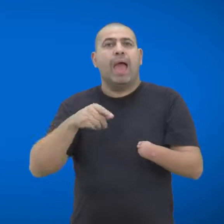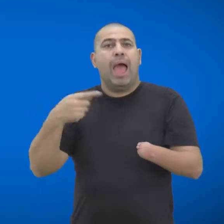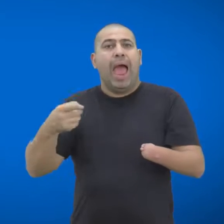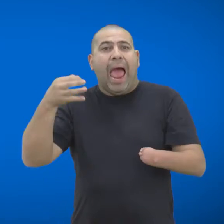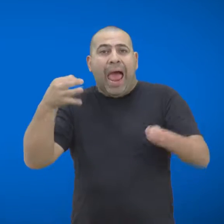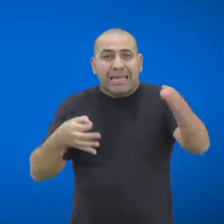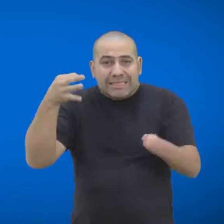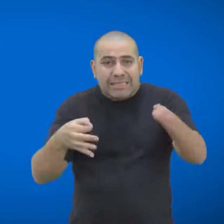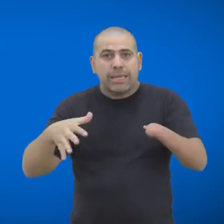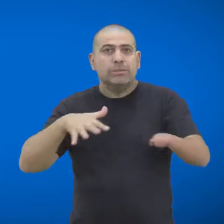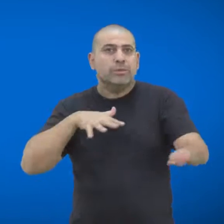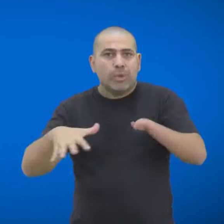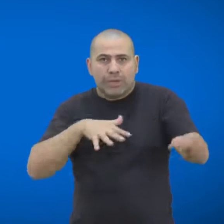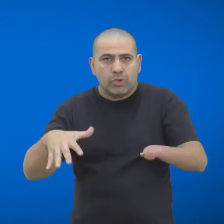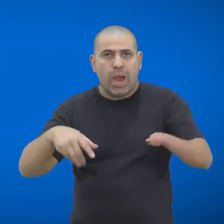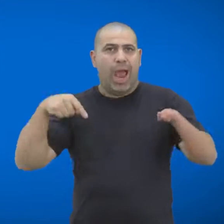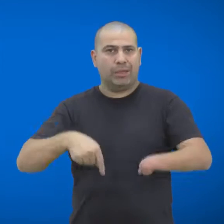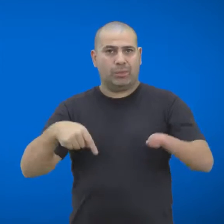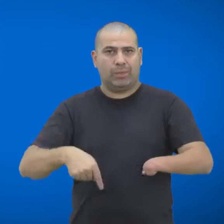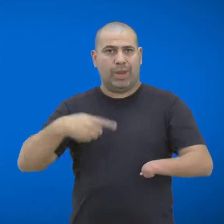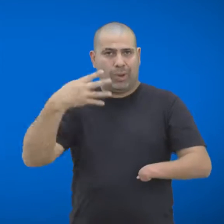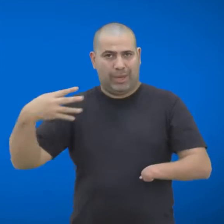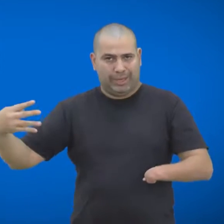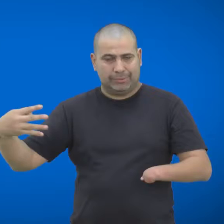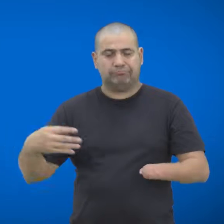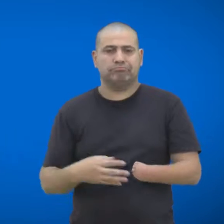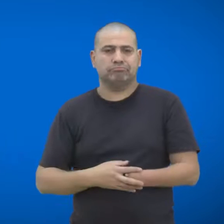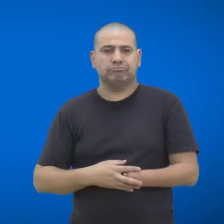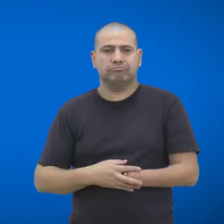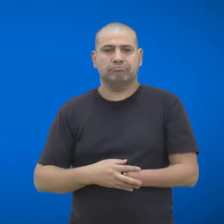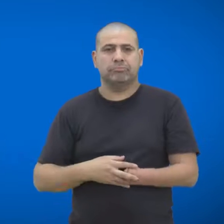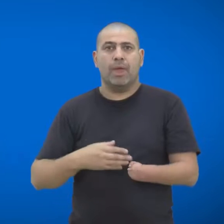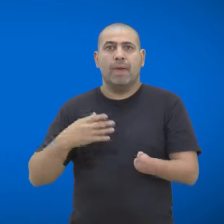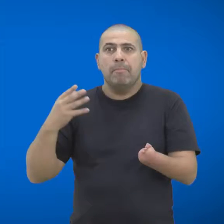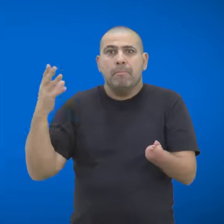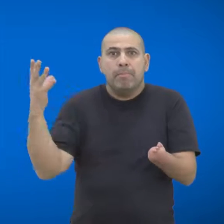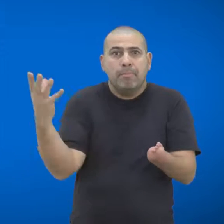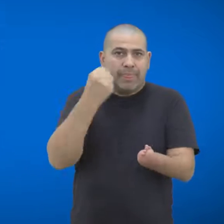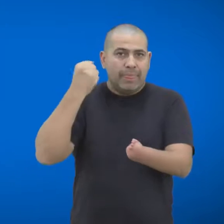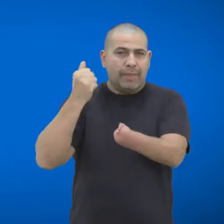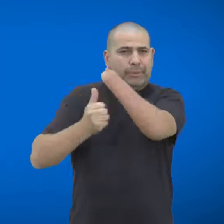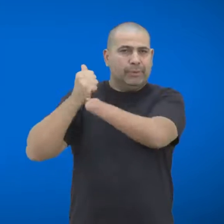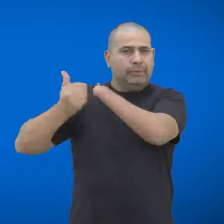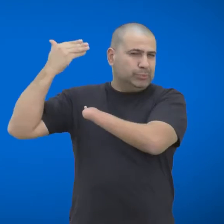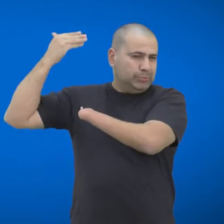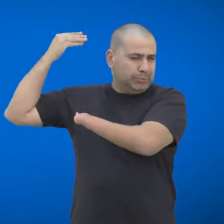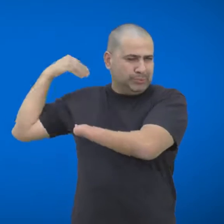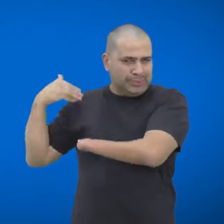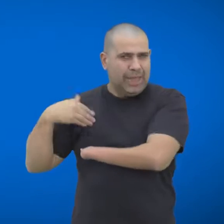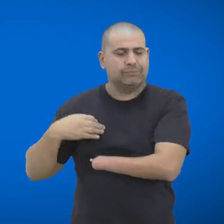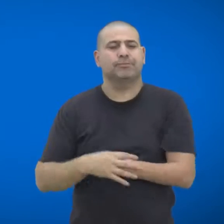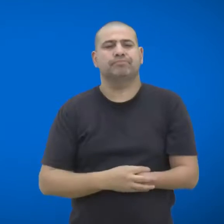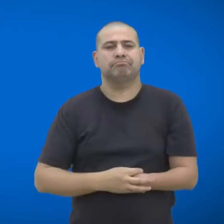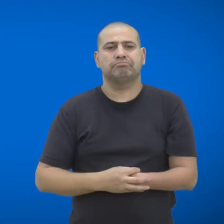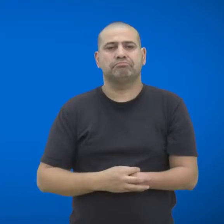parte del análisis de la situación actual de la uner recuperando la historia